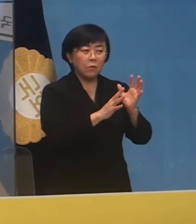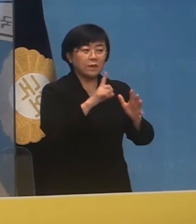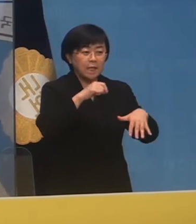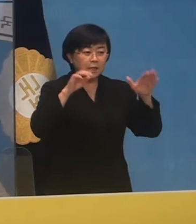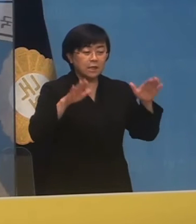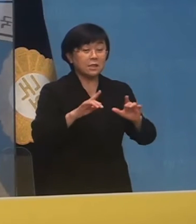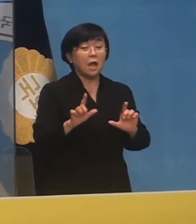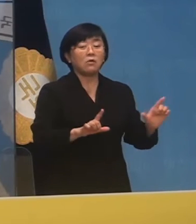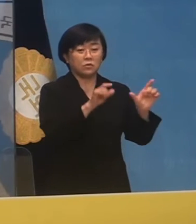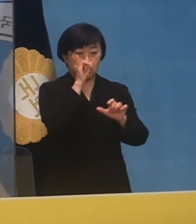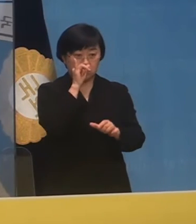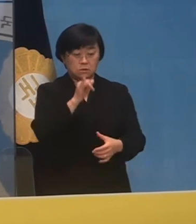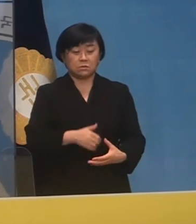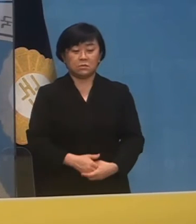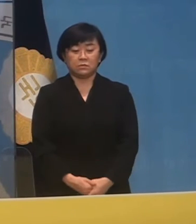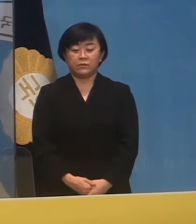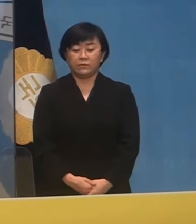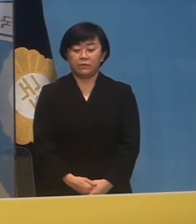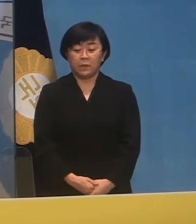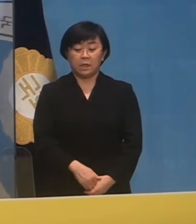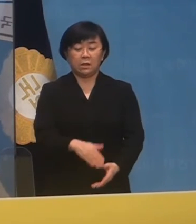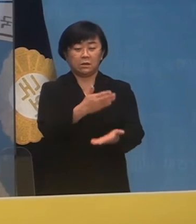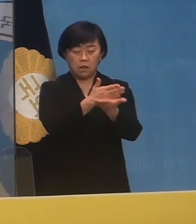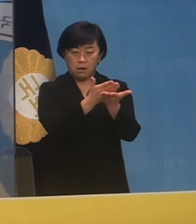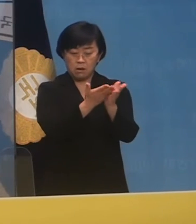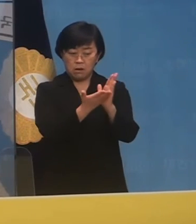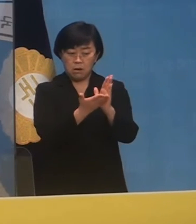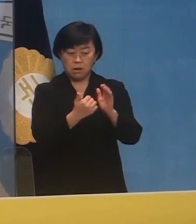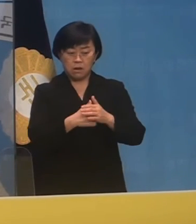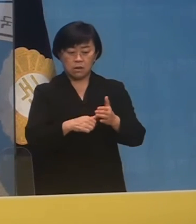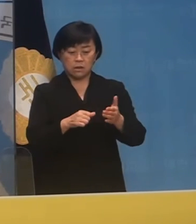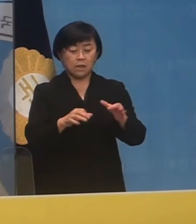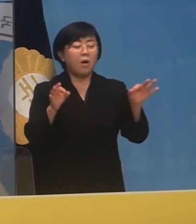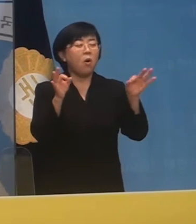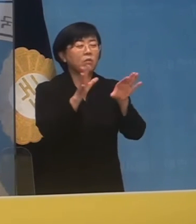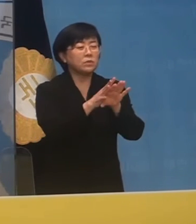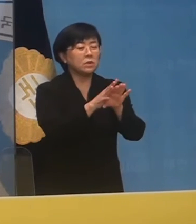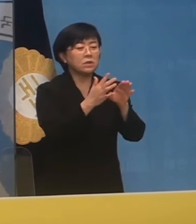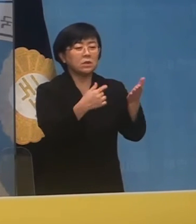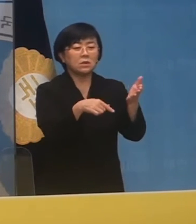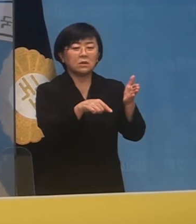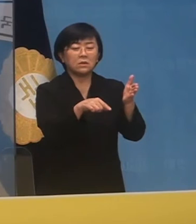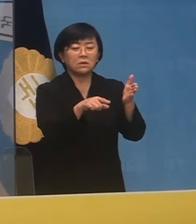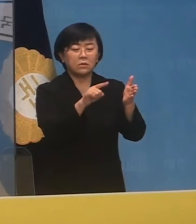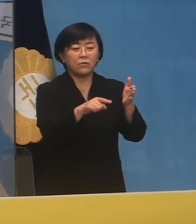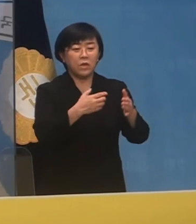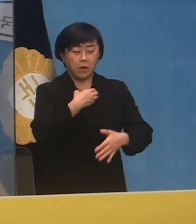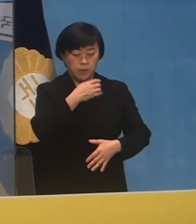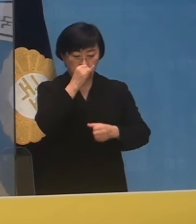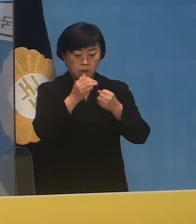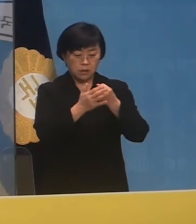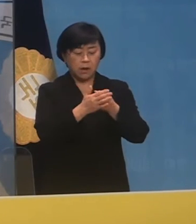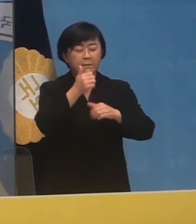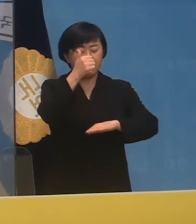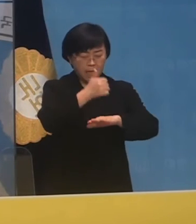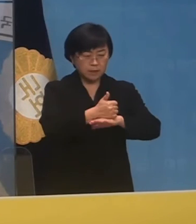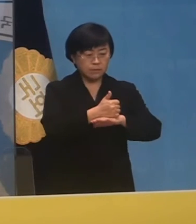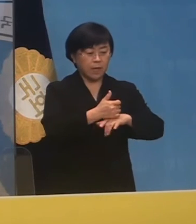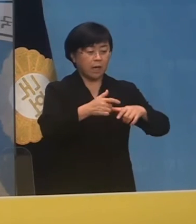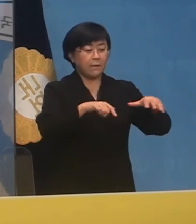전략환경영향평가서에서 보고하고 있습니다. 이처럼 다양한 멸종위기 야생성분이 사는 새만금 마지막